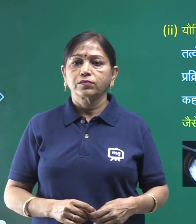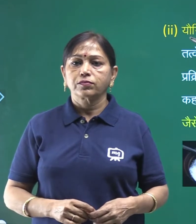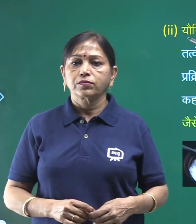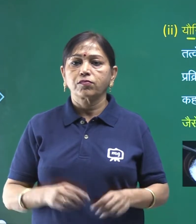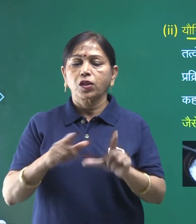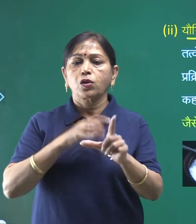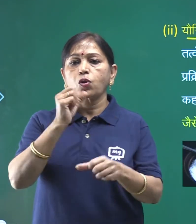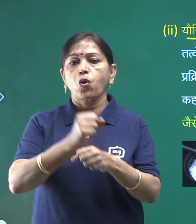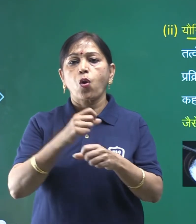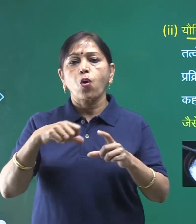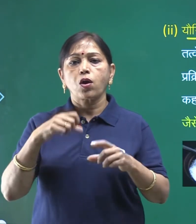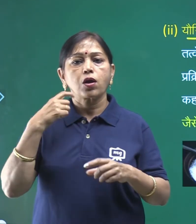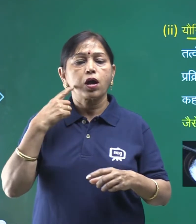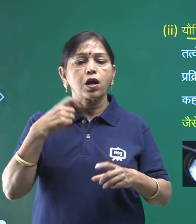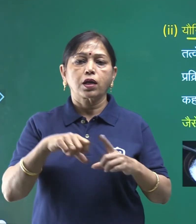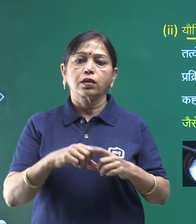यौगिक